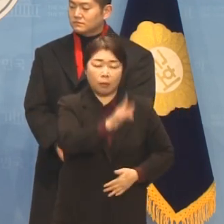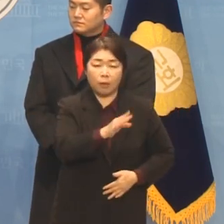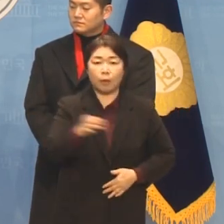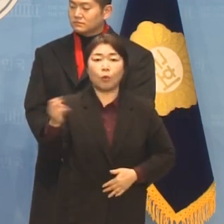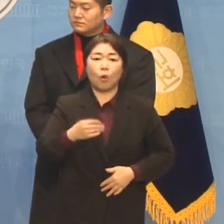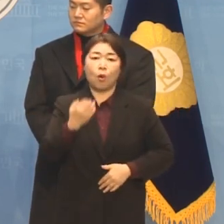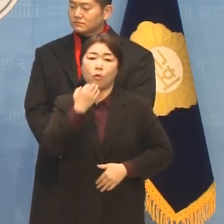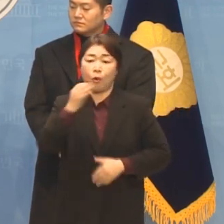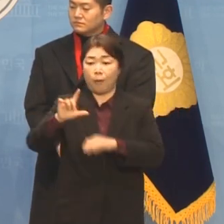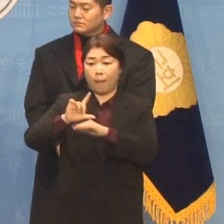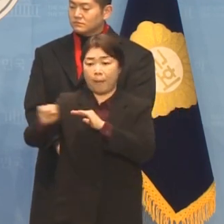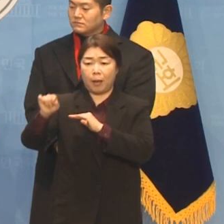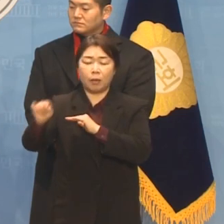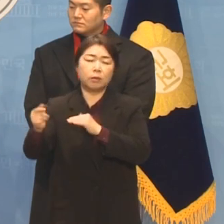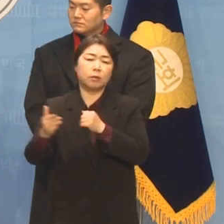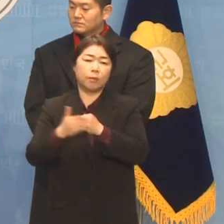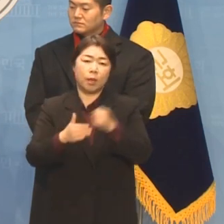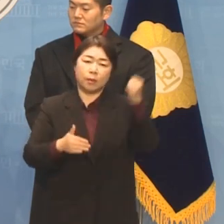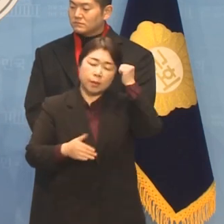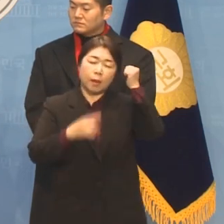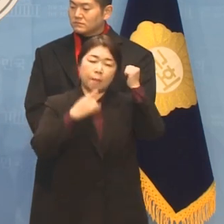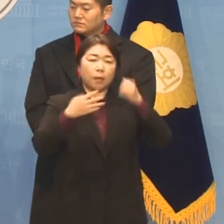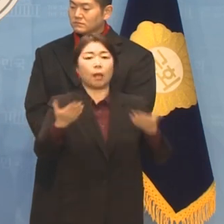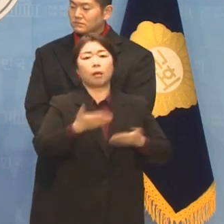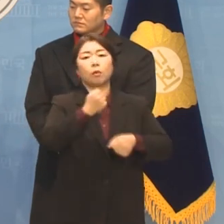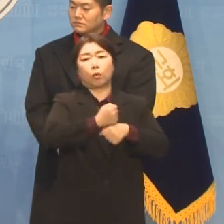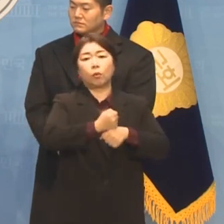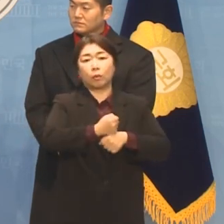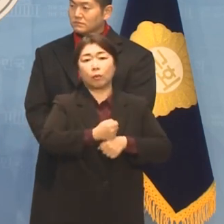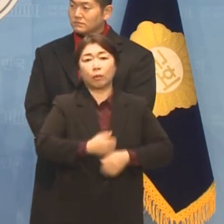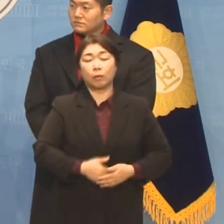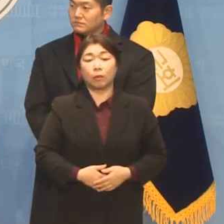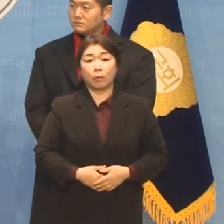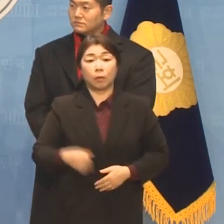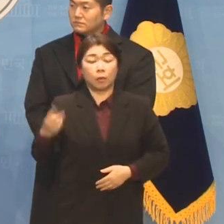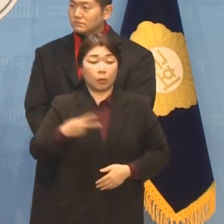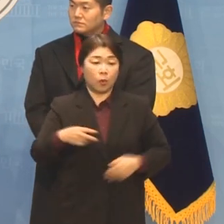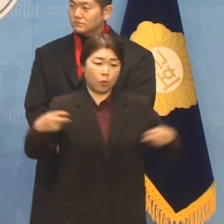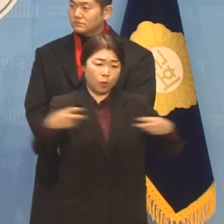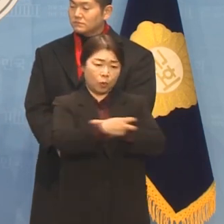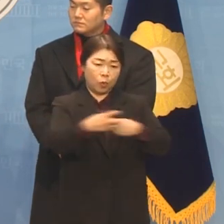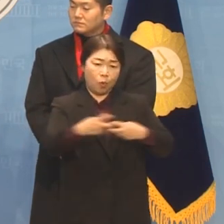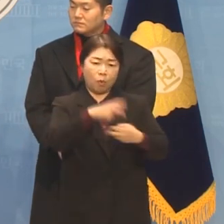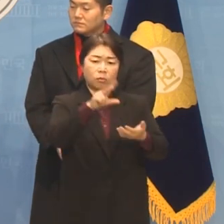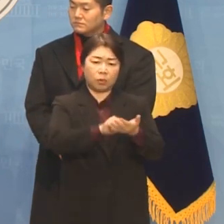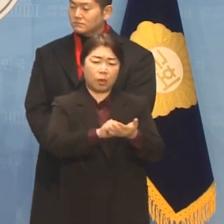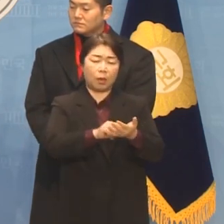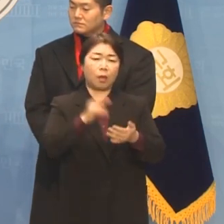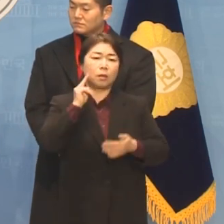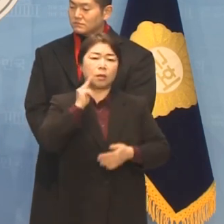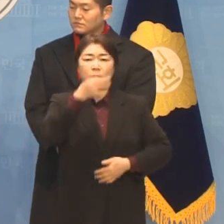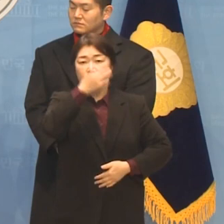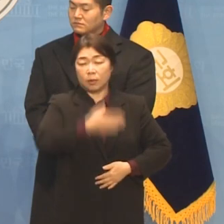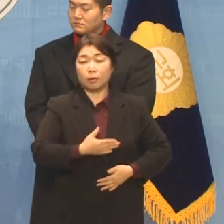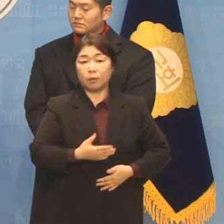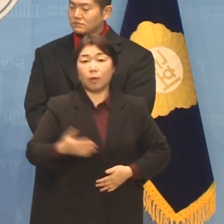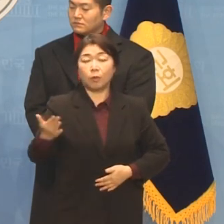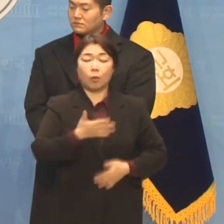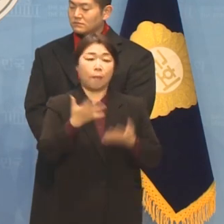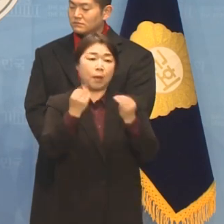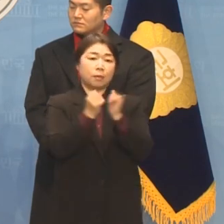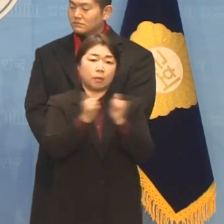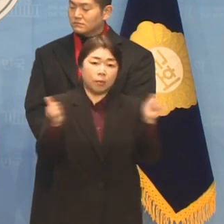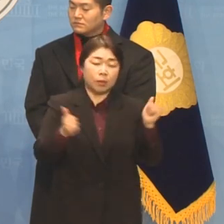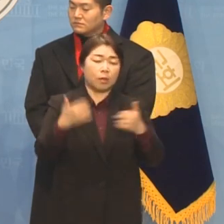서울 외곽의 베드타운으로 기능해 왔습니다. 상대적으로 열악한 교통 인프라로 인해 많은 주민들이